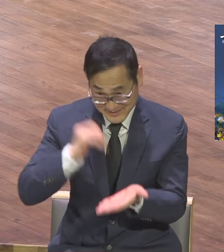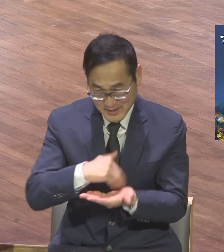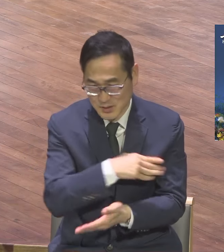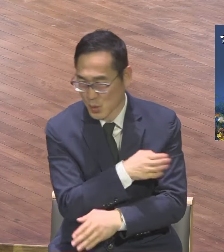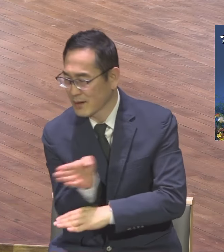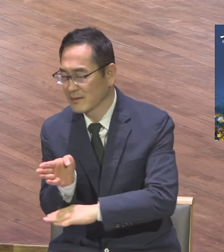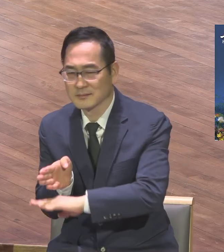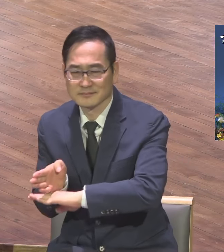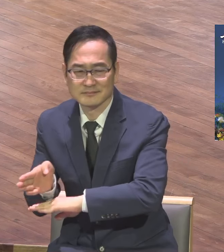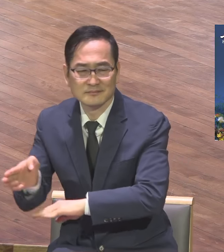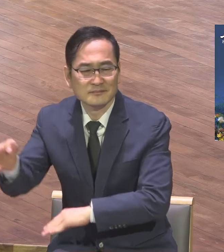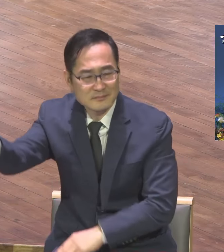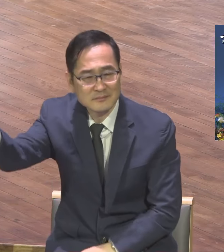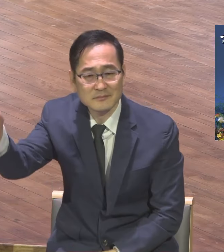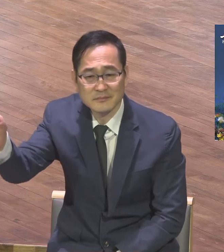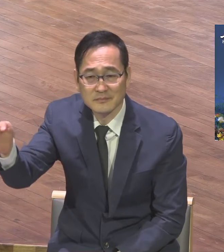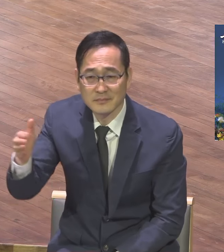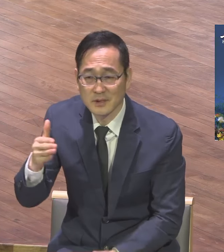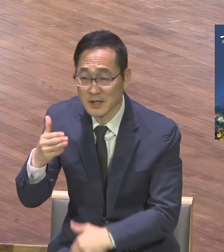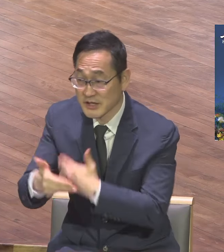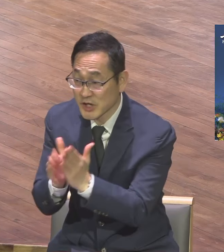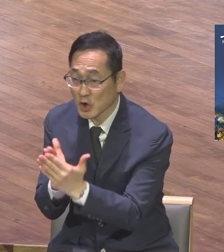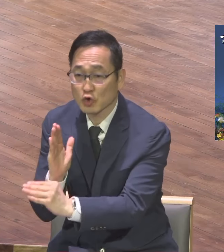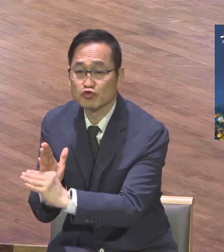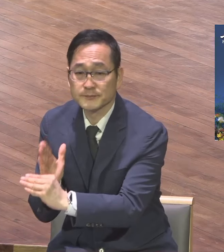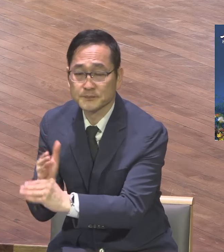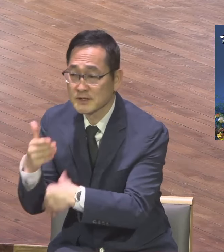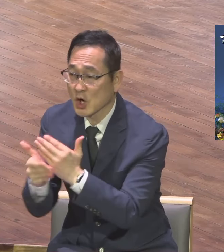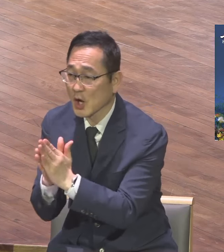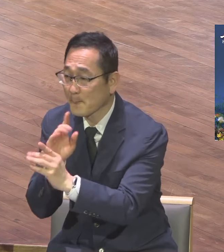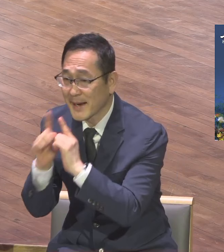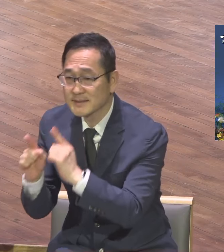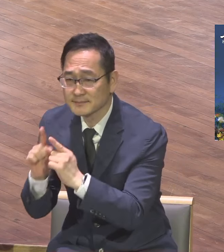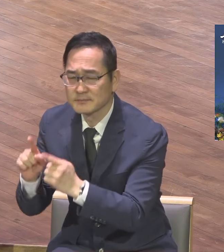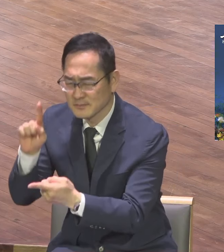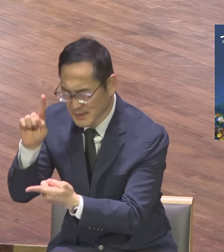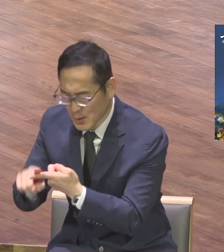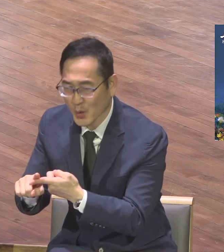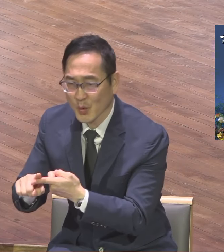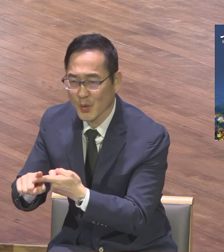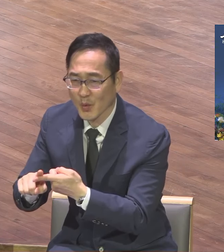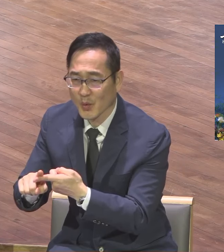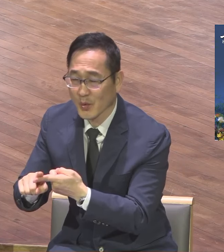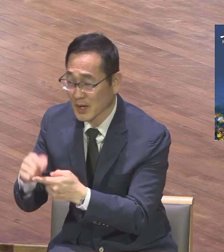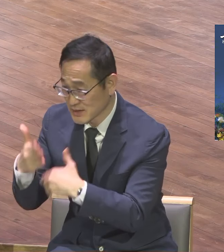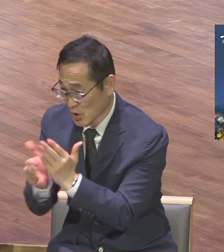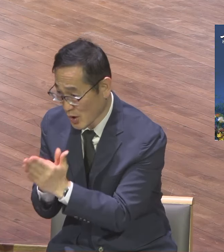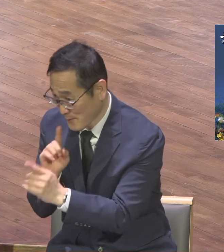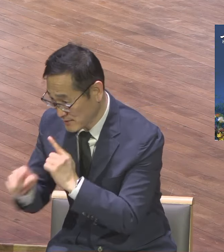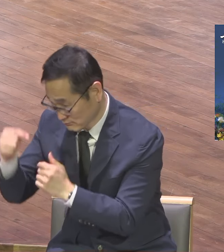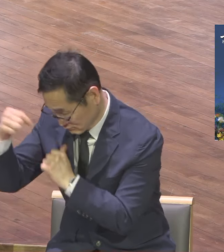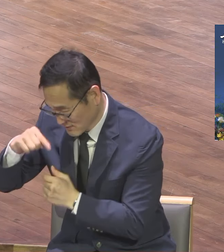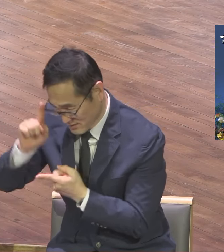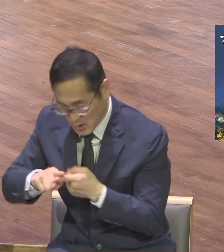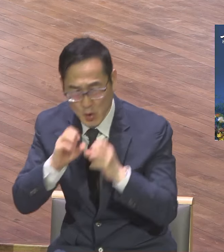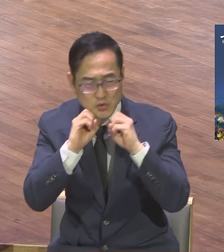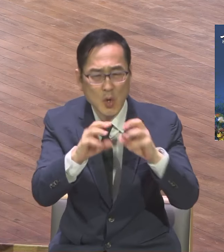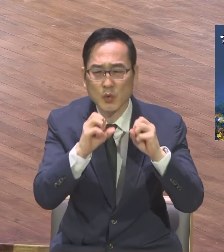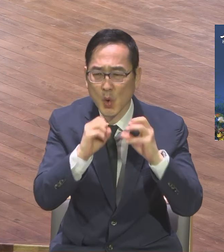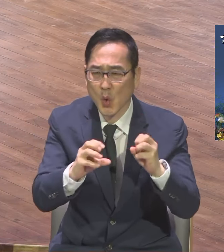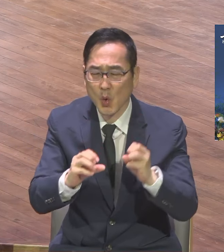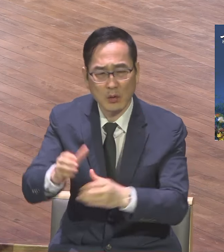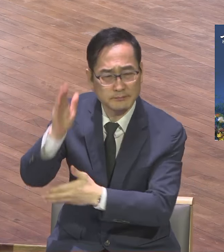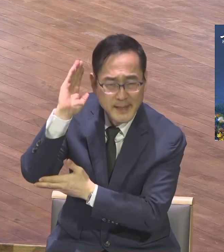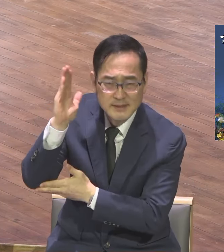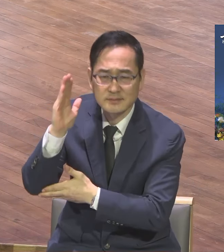성경 중심의 신앙생활, 성경 중심의 헌신생활, 성경 중심의 선교, 성경 중심의 전도, 성경 중심의